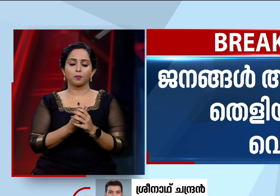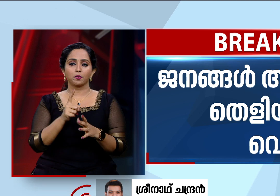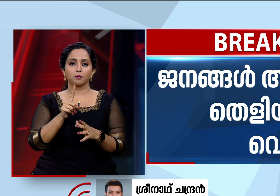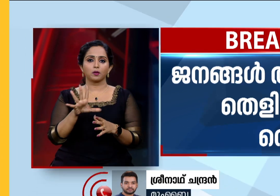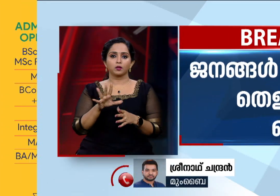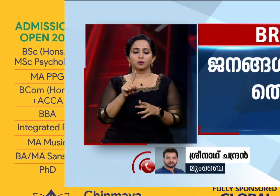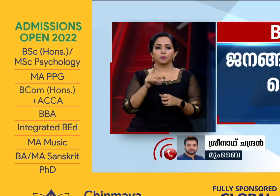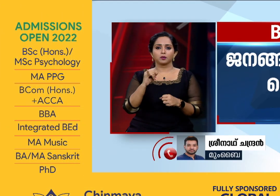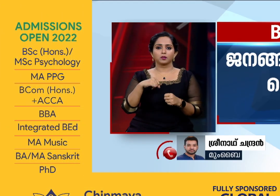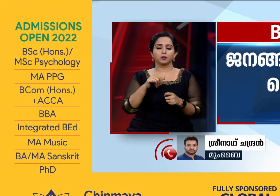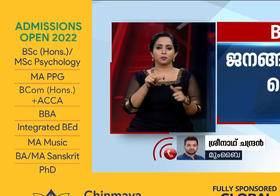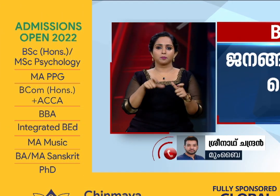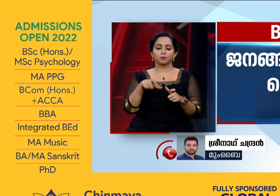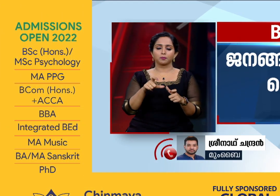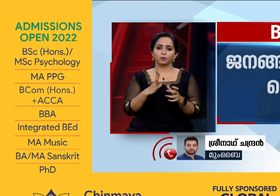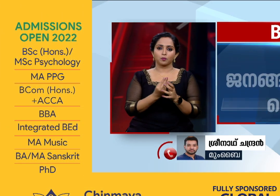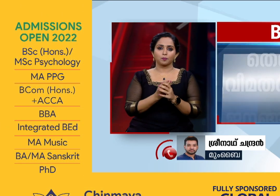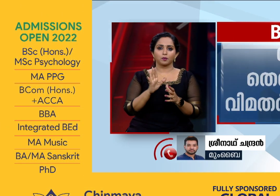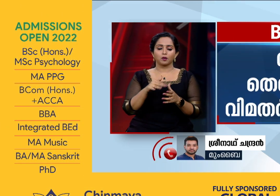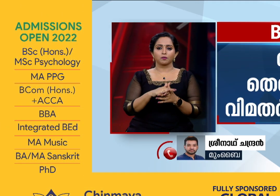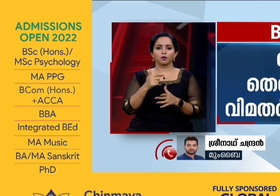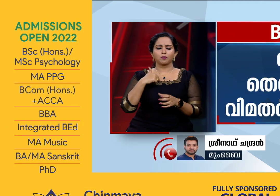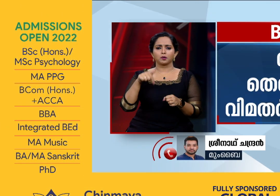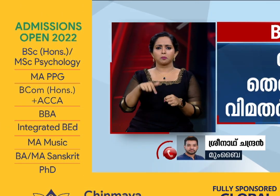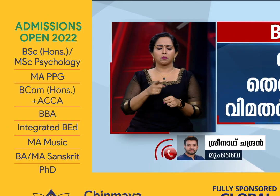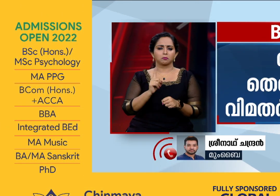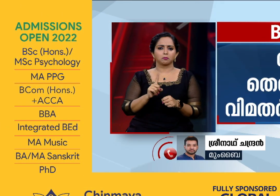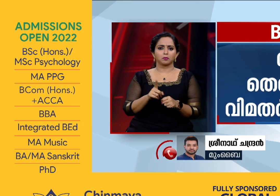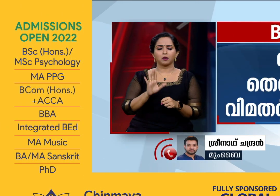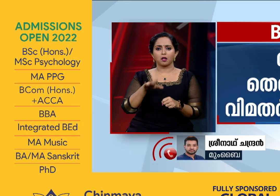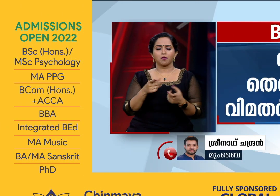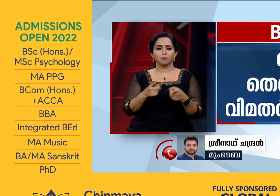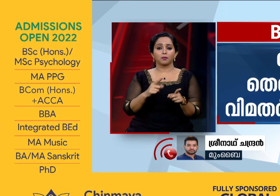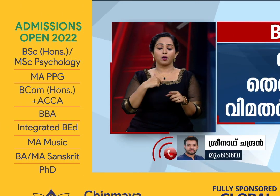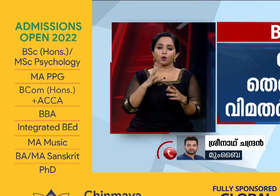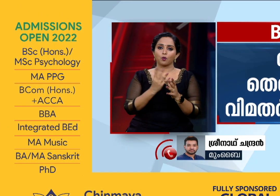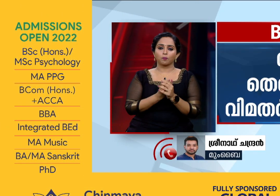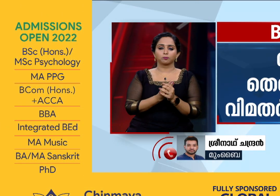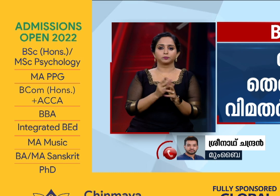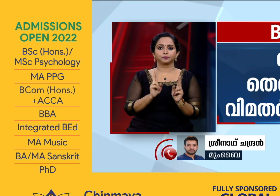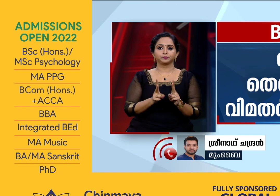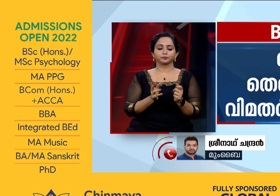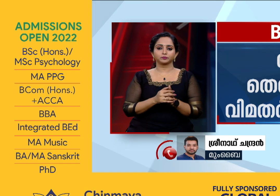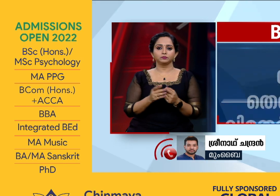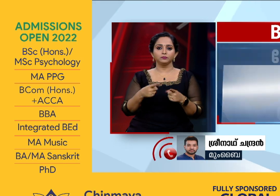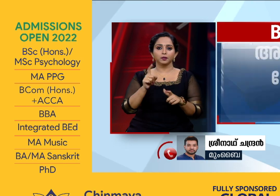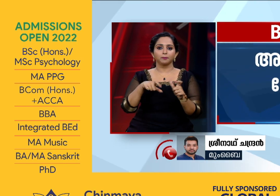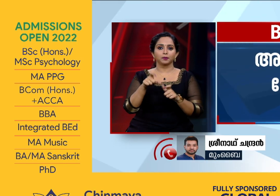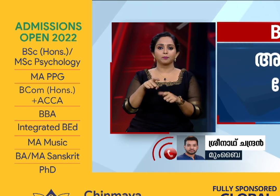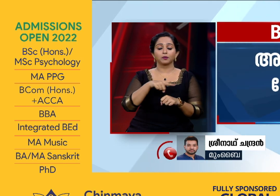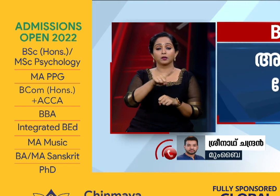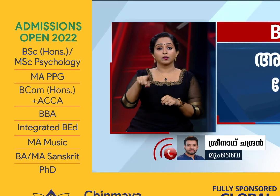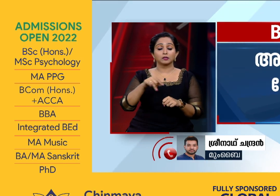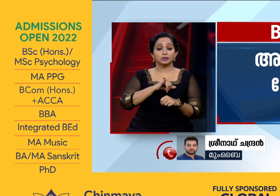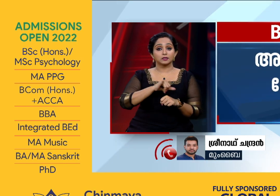15-16 MLA മാർ ഇവർ വലിയ ഭീഷണികൾ നേരിട്ടിട്ടും തന്നോടൊപ്പം ഉറച്ചു നിൽക്കുന്നുണ്ട്. ജനങ്ങളും പ്രവർത്തകരും ഇതുപോലെയാകും എന്നും